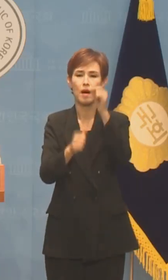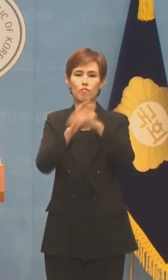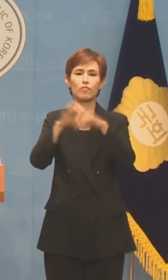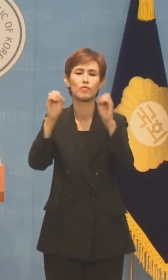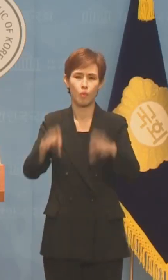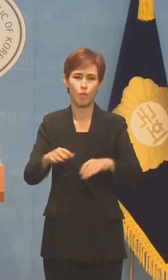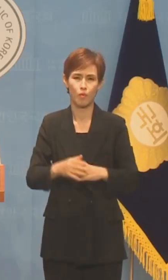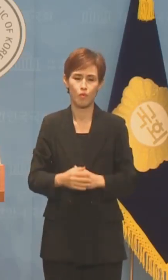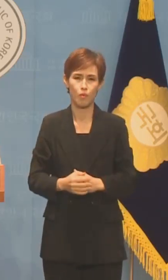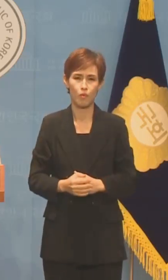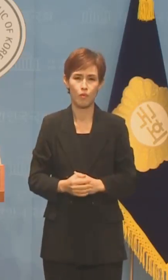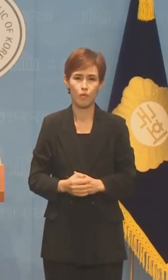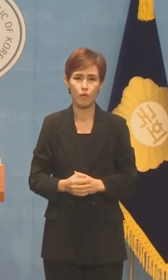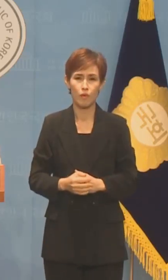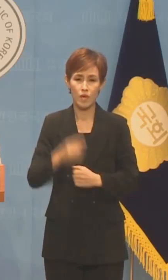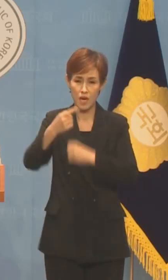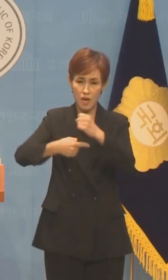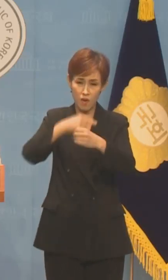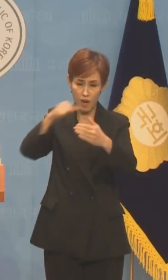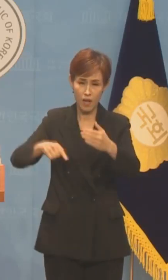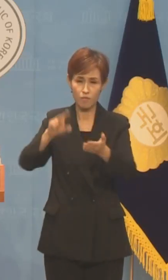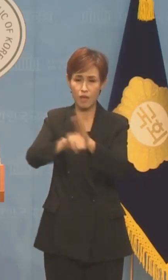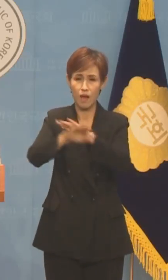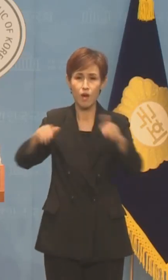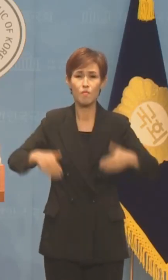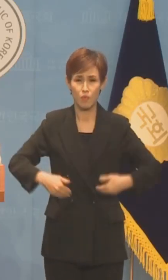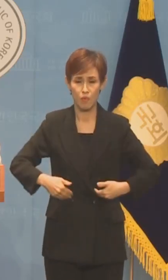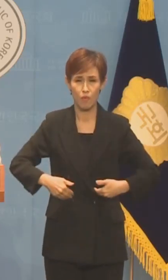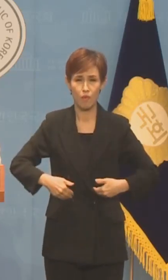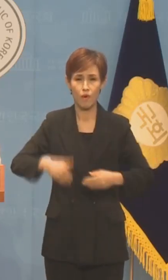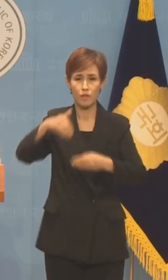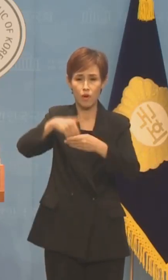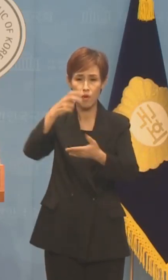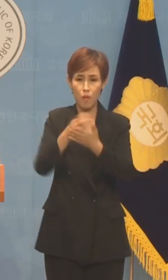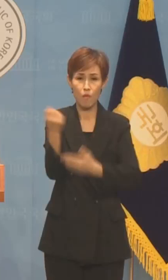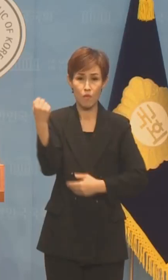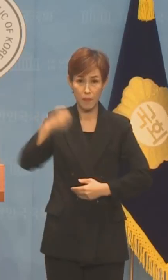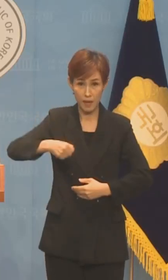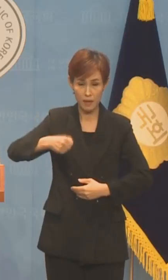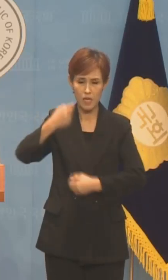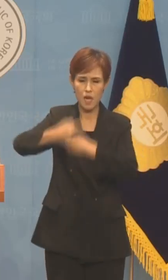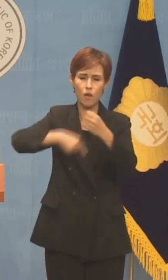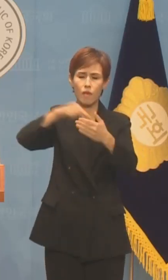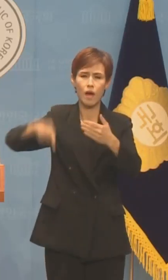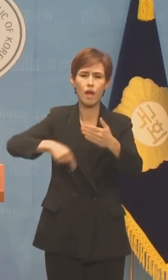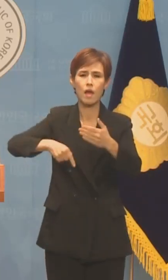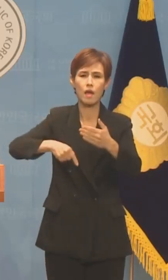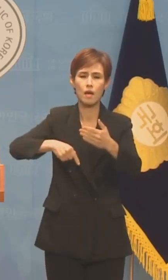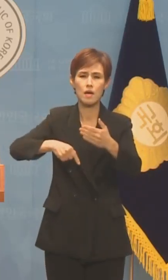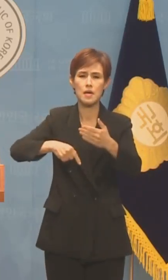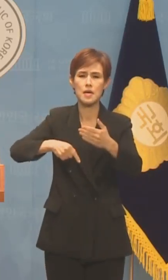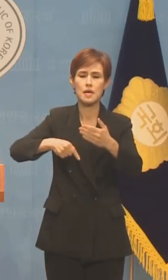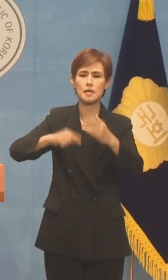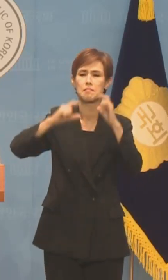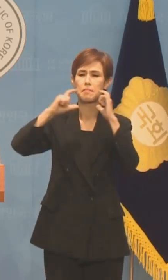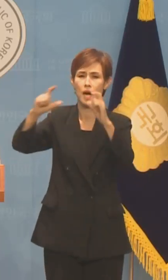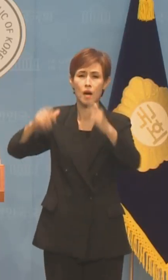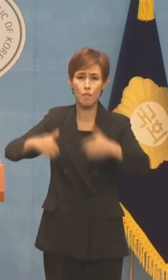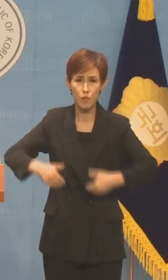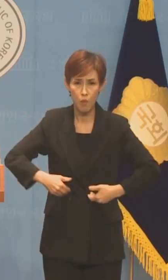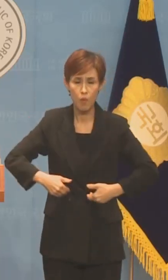당선된 그해 기소된 사안임에도 선거법 위반 혐의의 경우 최대 1년 안에 최종 판결이 나야